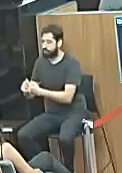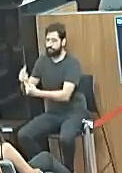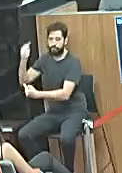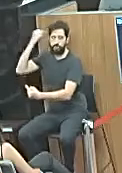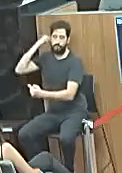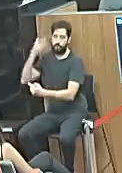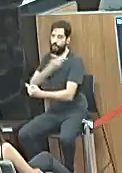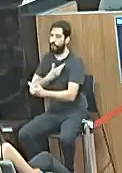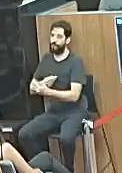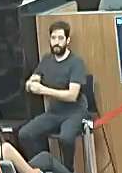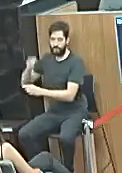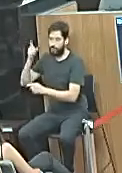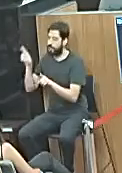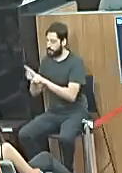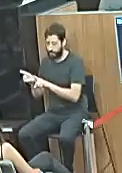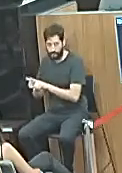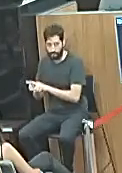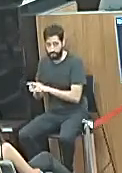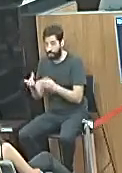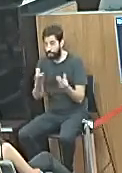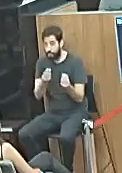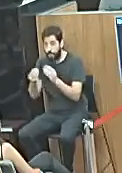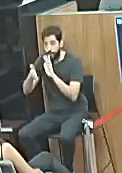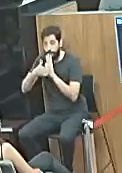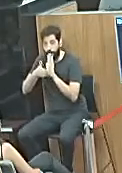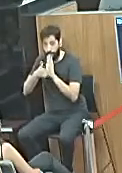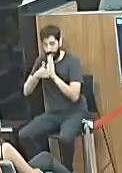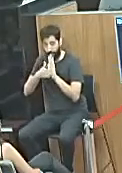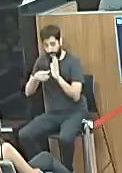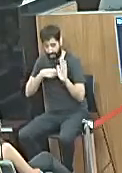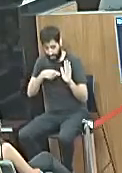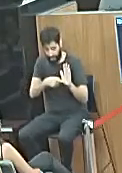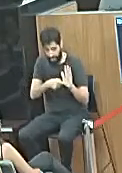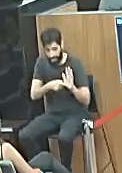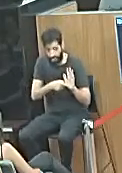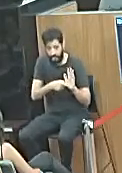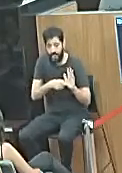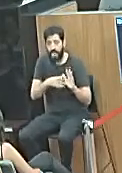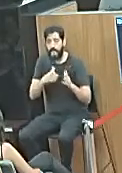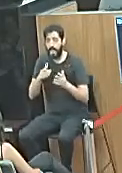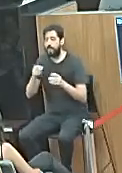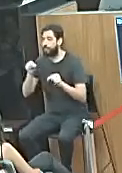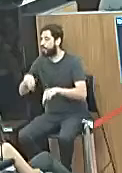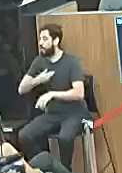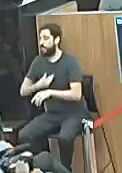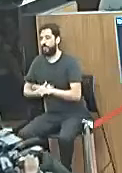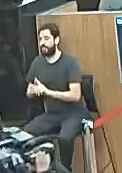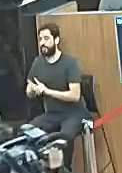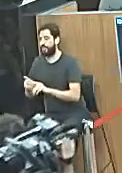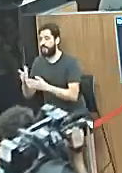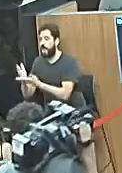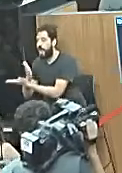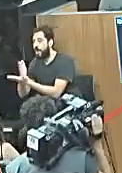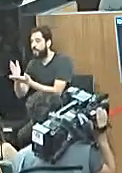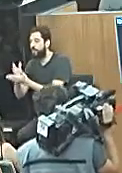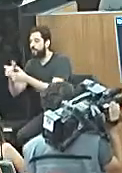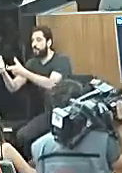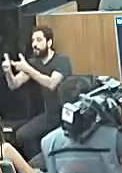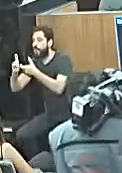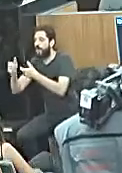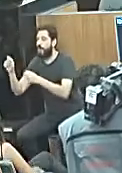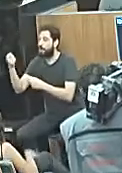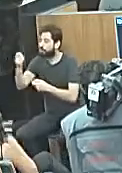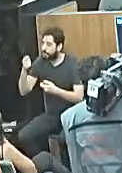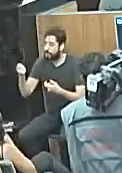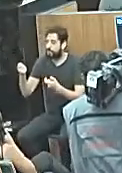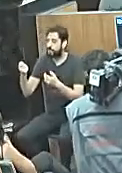propostas aqui colocadas quem vai efetuar lá na ponta são algumas instituições e que não vão receber nada por isso